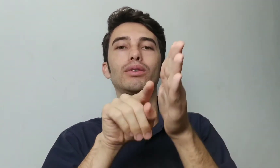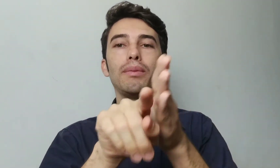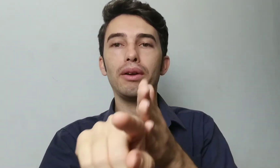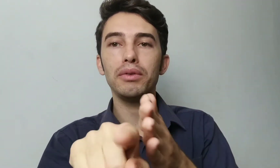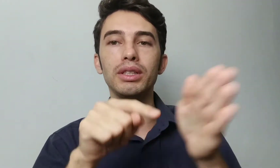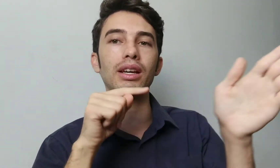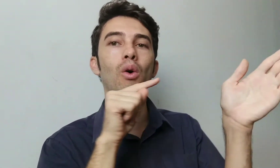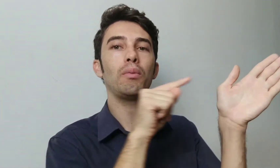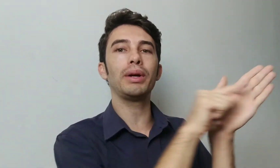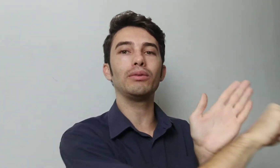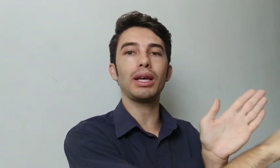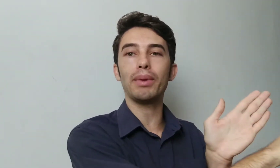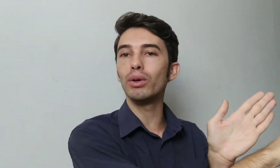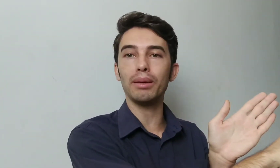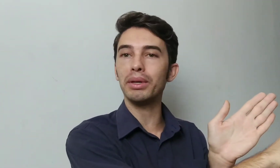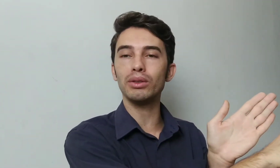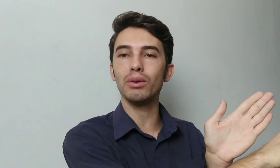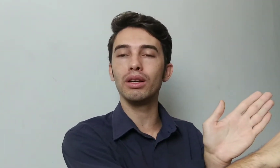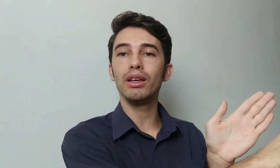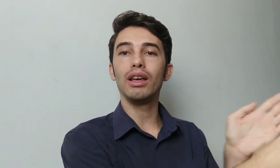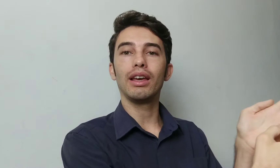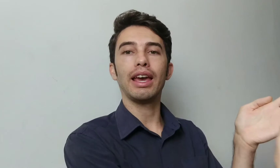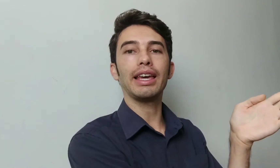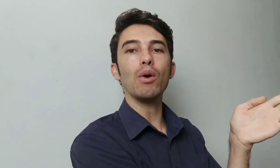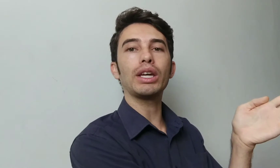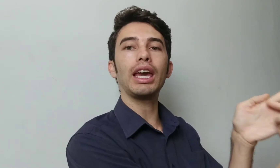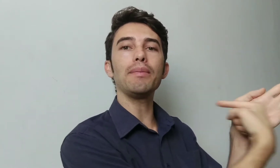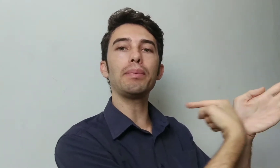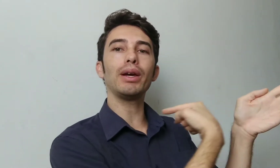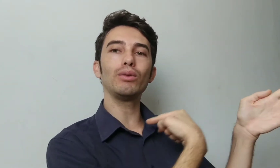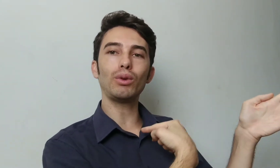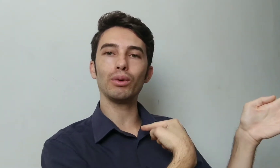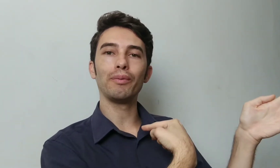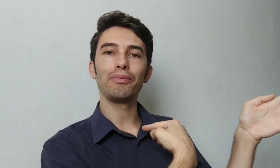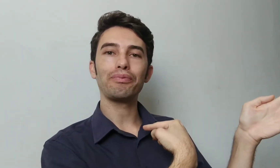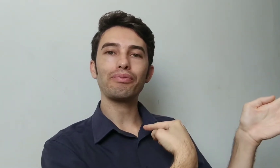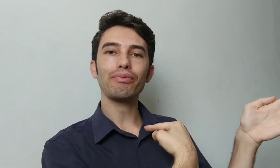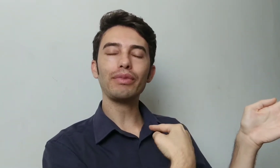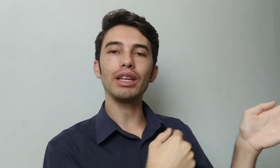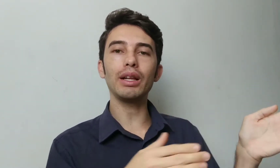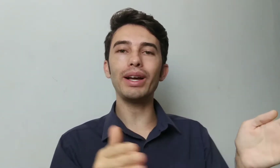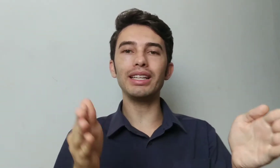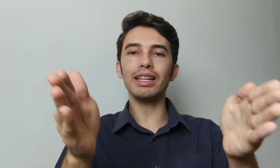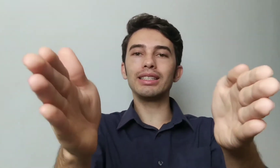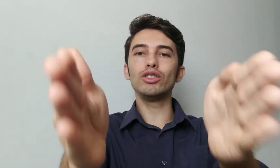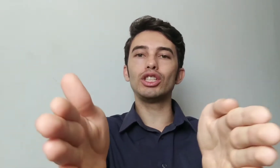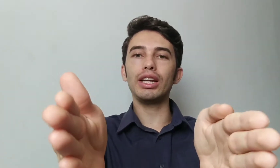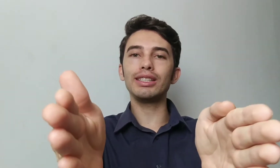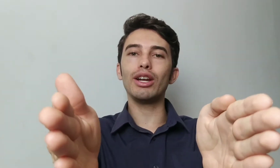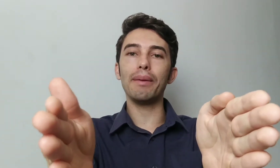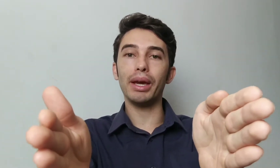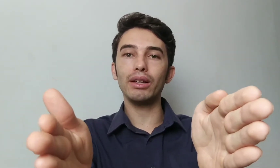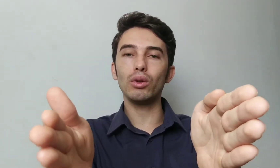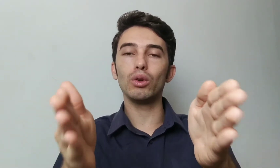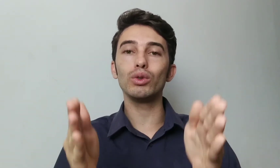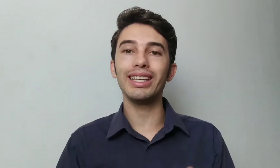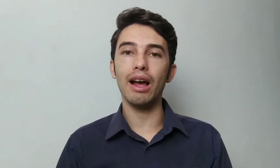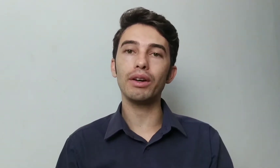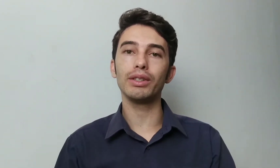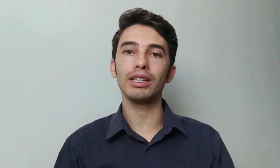para você ou eu perguntei para outra pessoa. É que alguém me perguntou. Então essa questão de direcionamento do sinal que você está